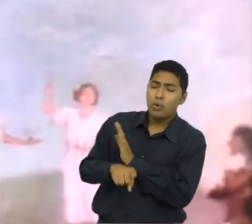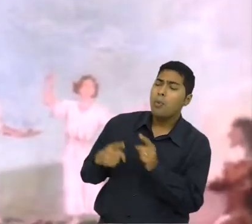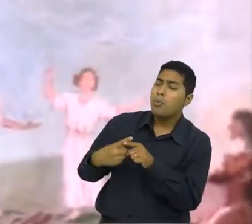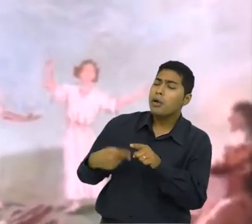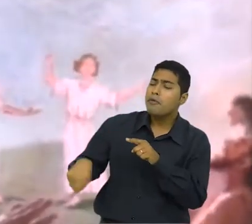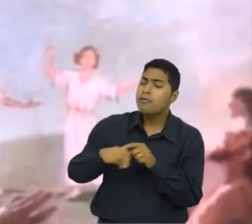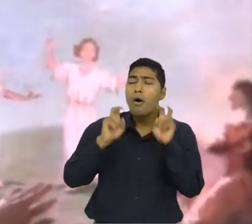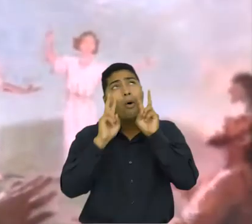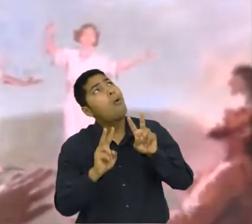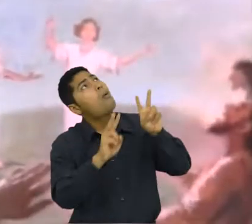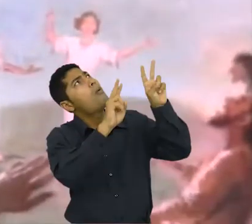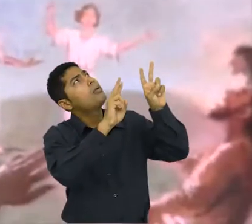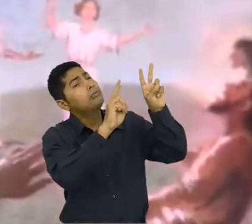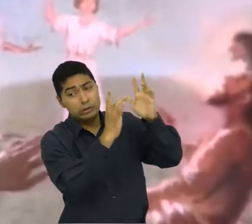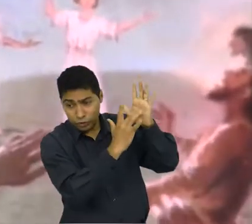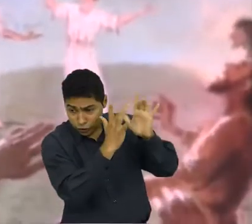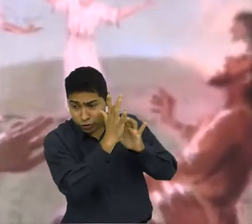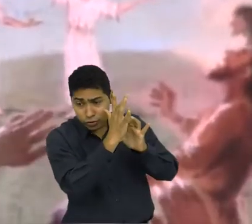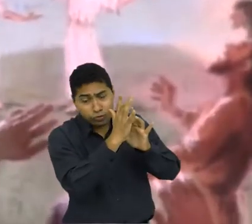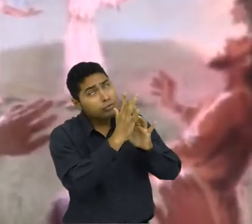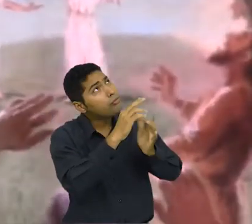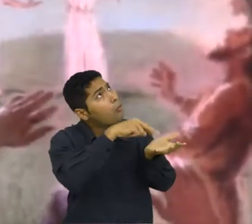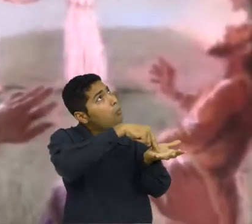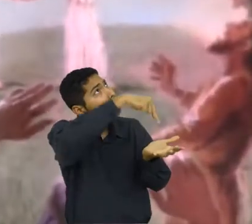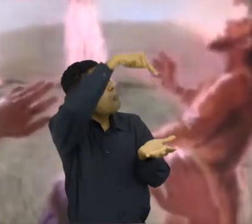que foi levado ao céu vai voltar do mesmo modo que subiu.